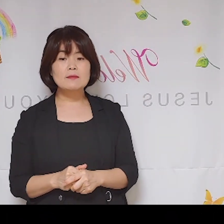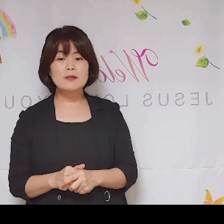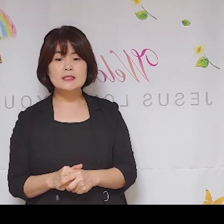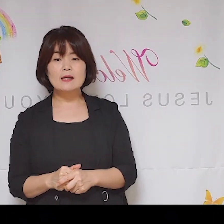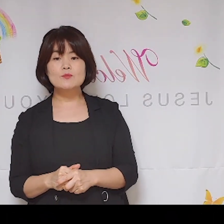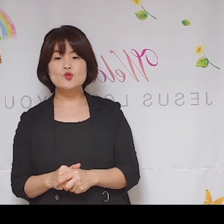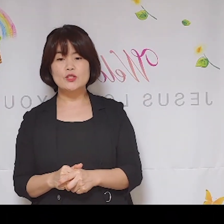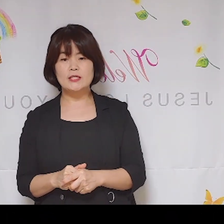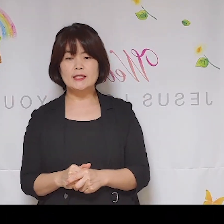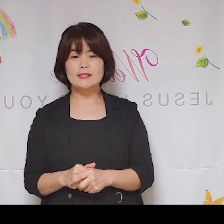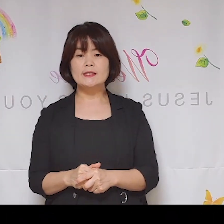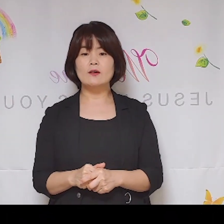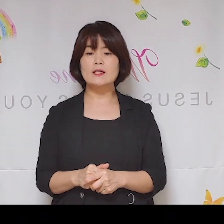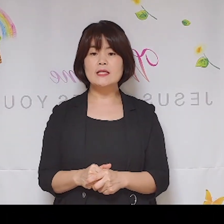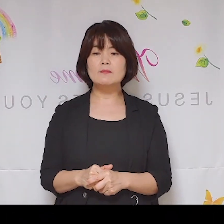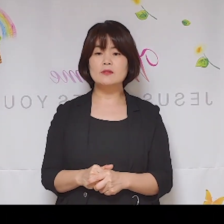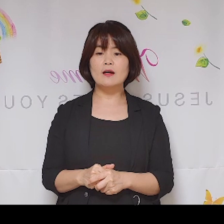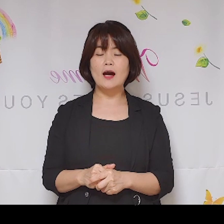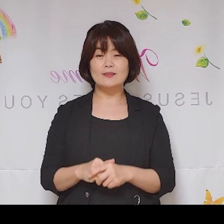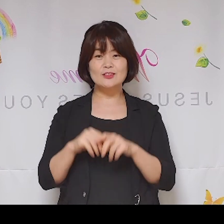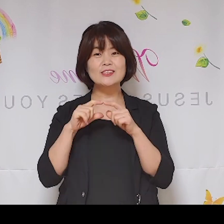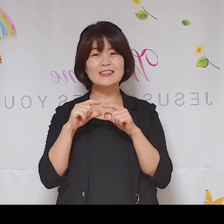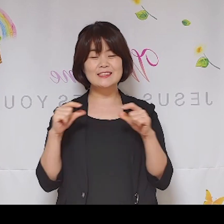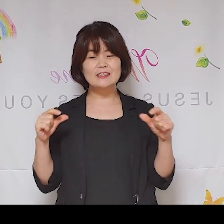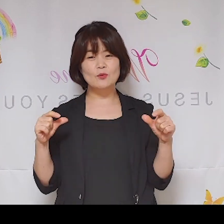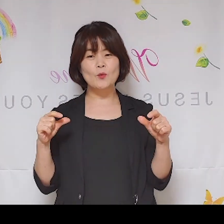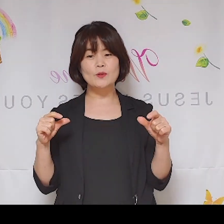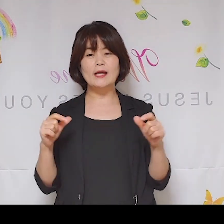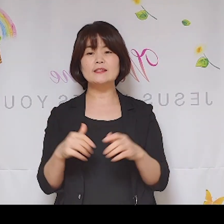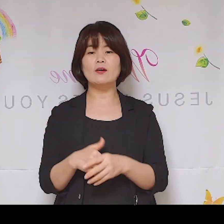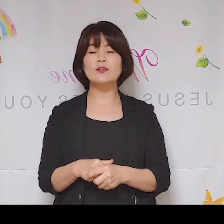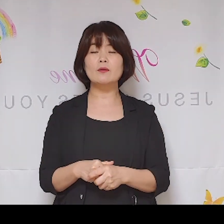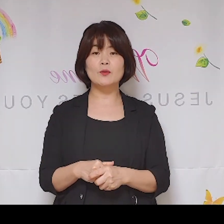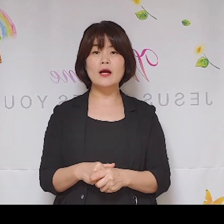삶의 참주인 너의 삶 첫째 그 단을 연결해 볼까요?